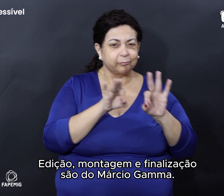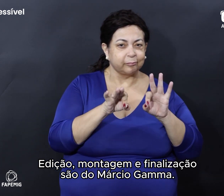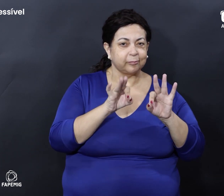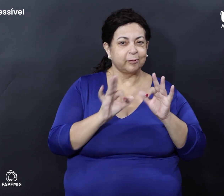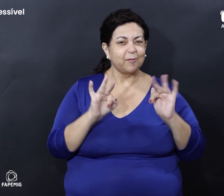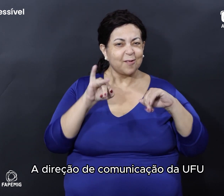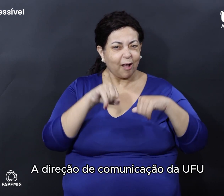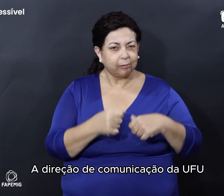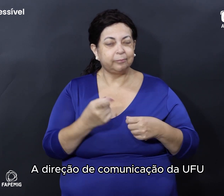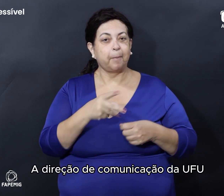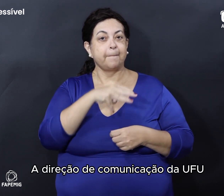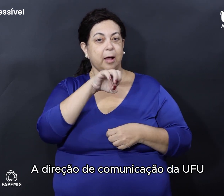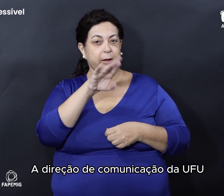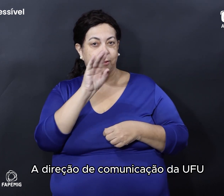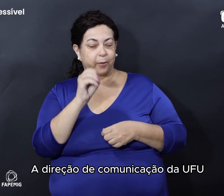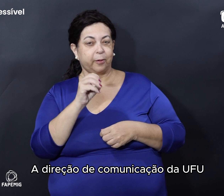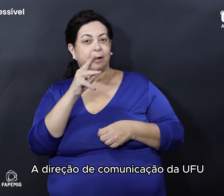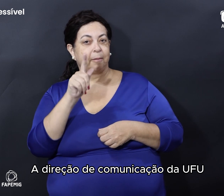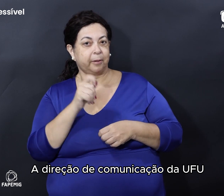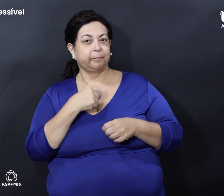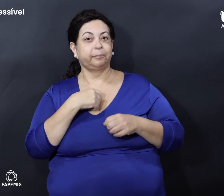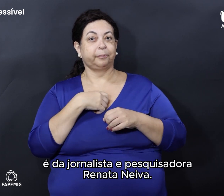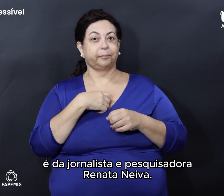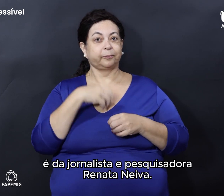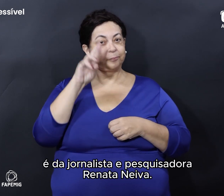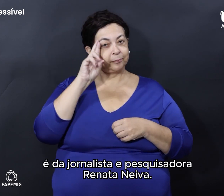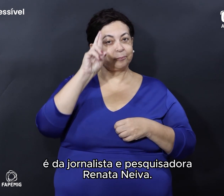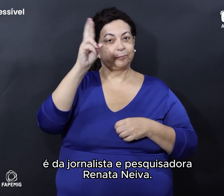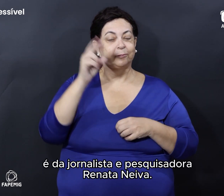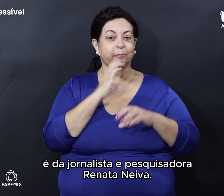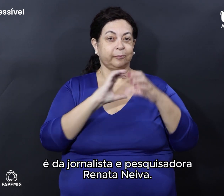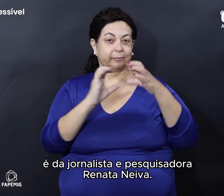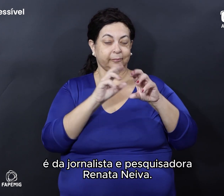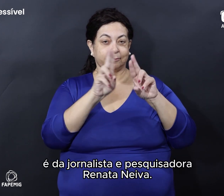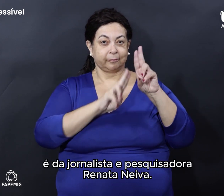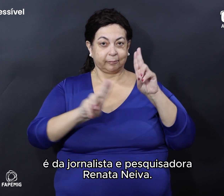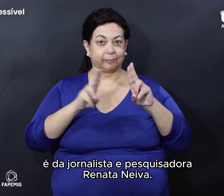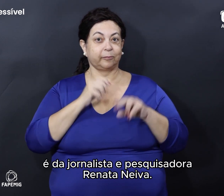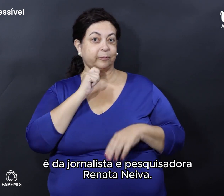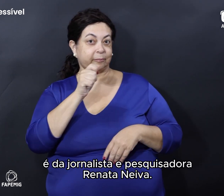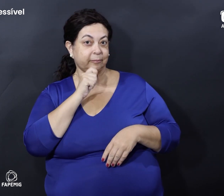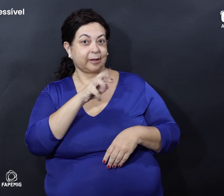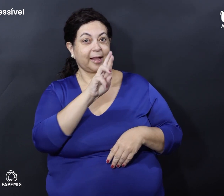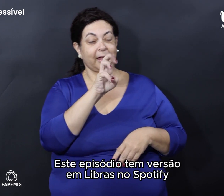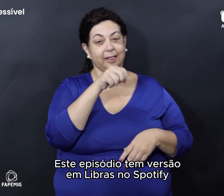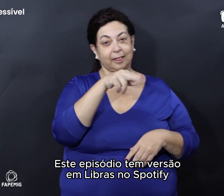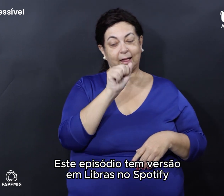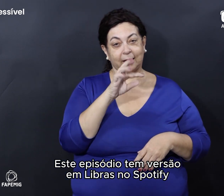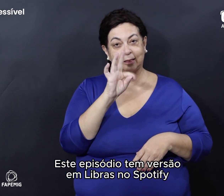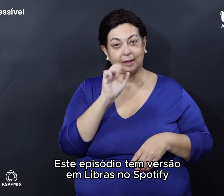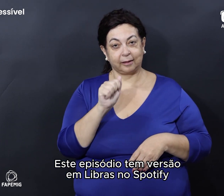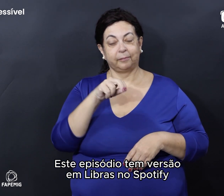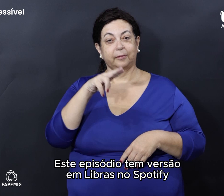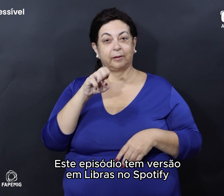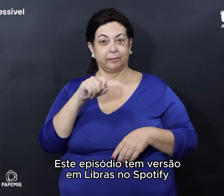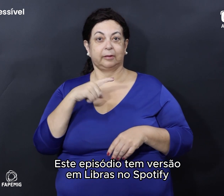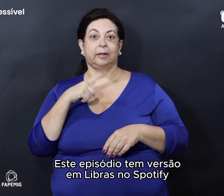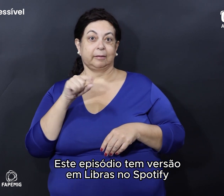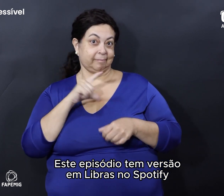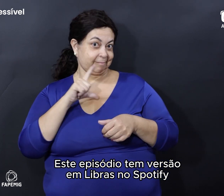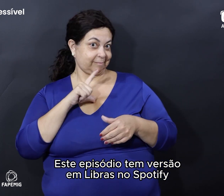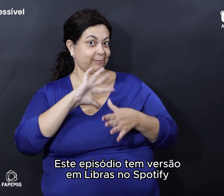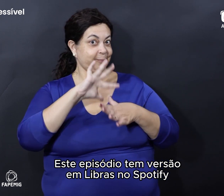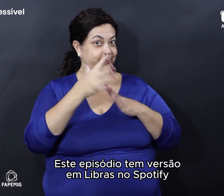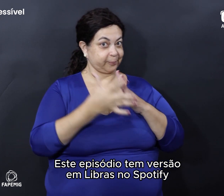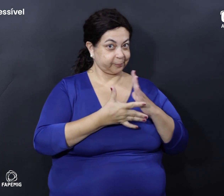Márcio Gama. A direção de comunicação da UFO é da jornalista e pesquisadora Renata Neiva. Este episódio tem versão em